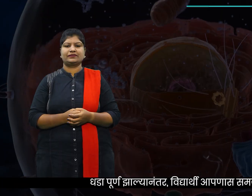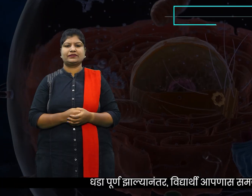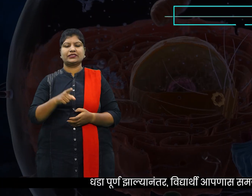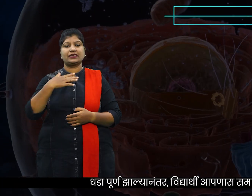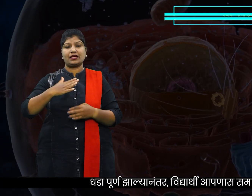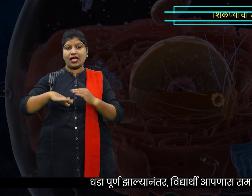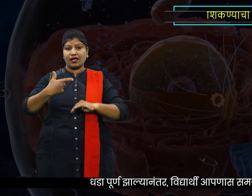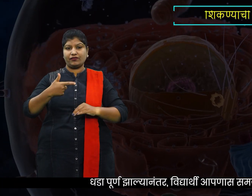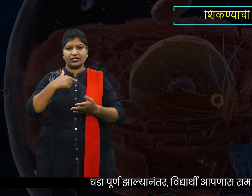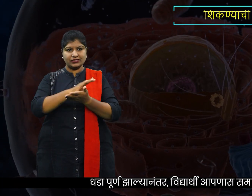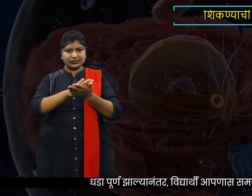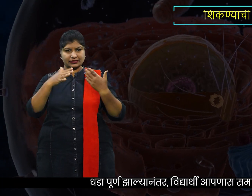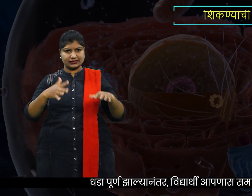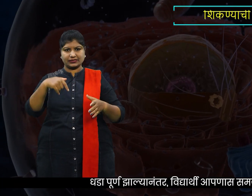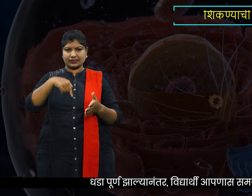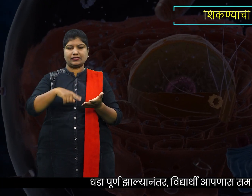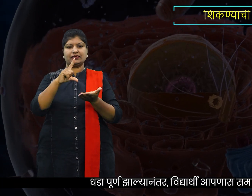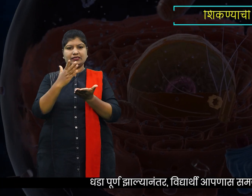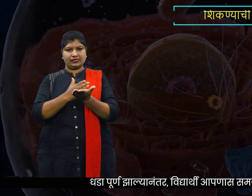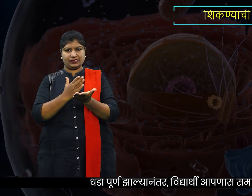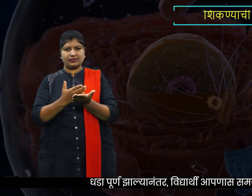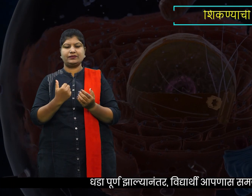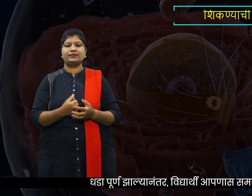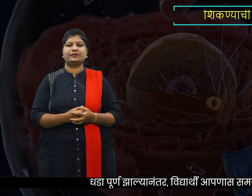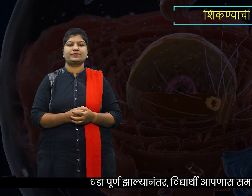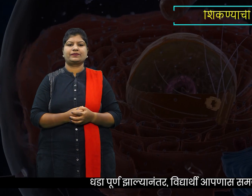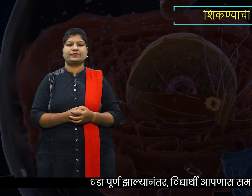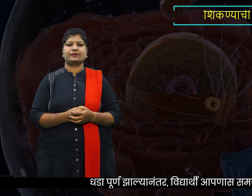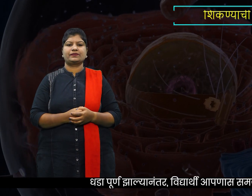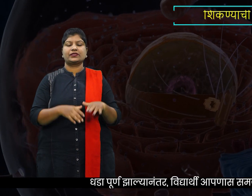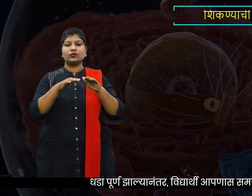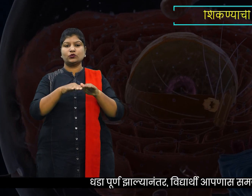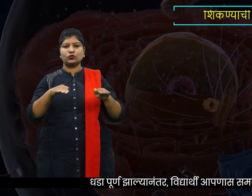हा धडा पूर्ण झाल्यानंतर विद्यार्थी आपणास समजदार आहे.